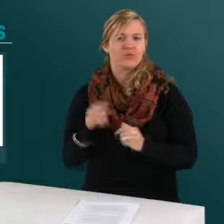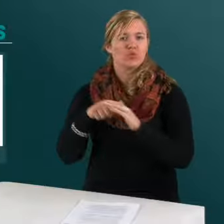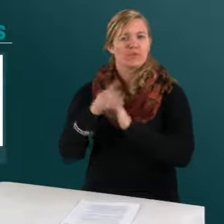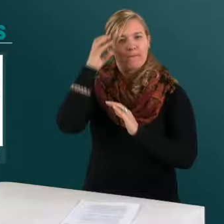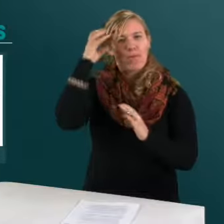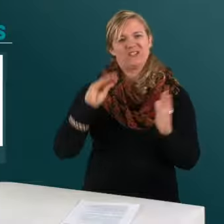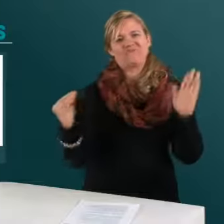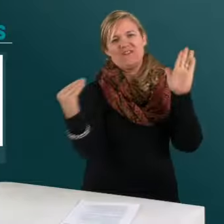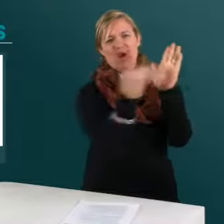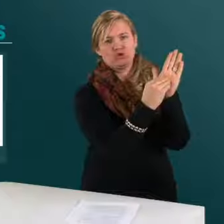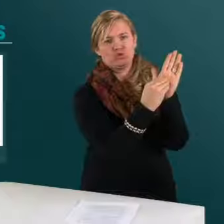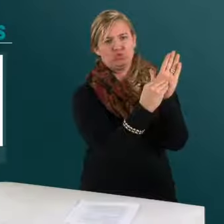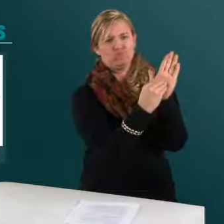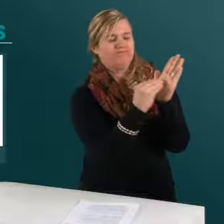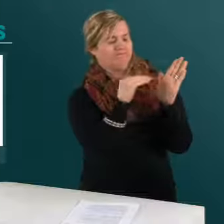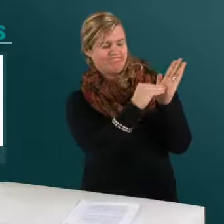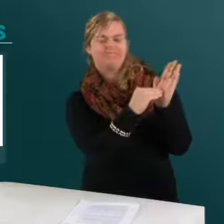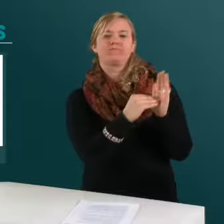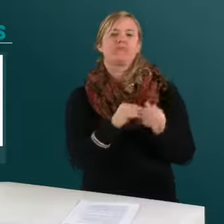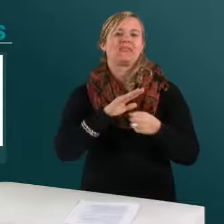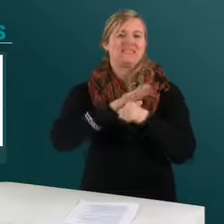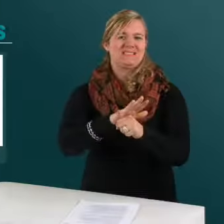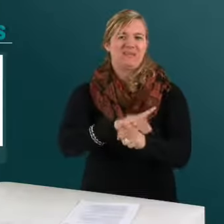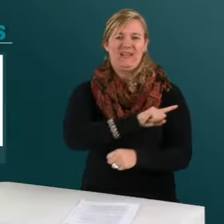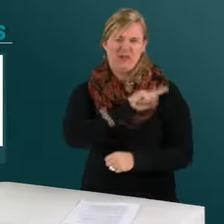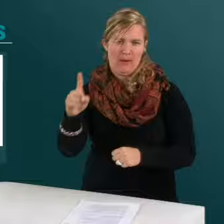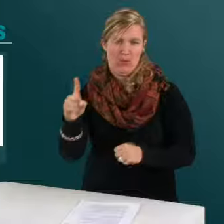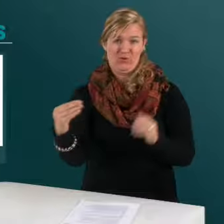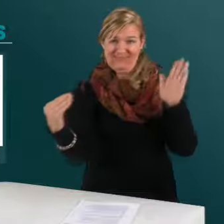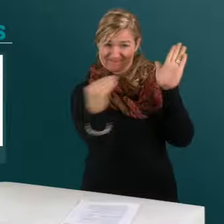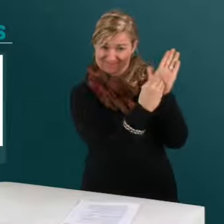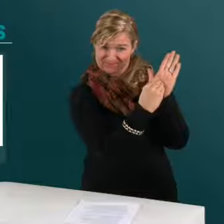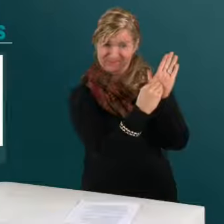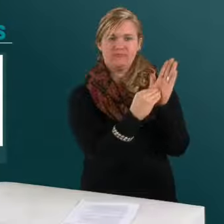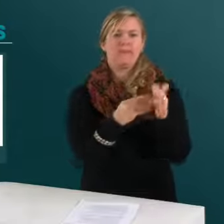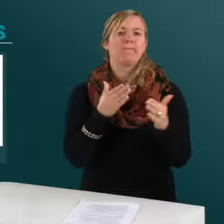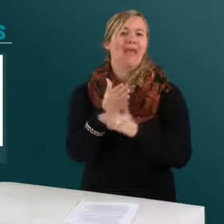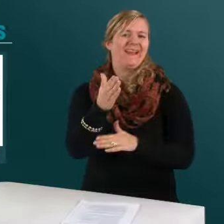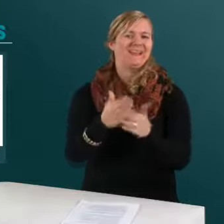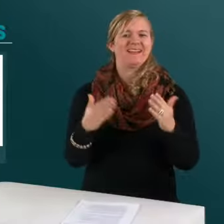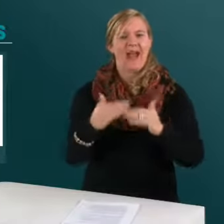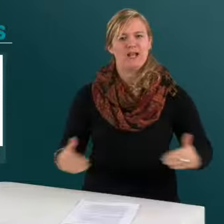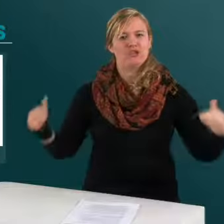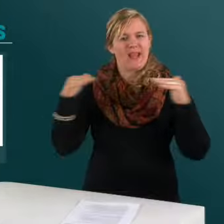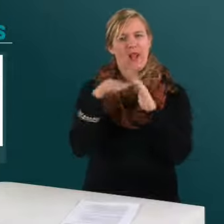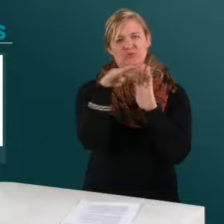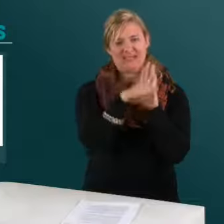um der rechtliche rahmen bilden in der bundesverfassung das diskriminierungsverbot